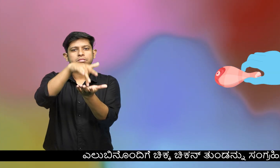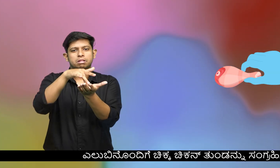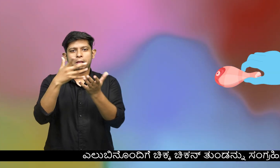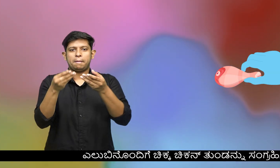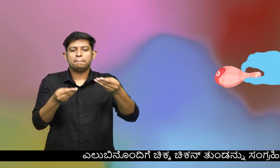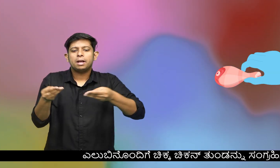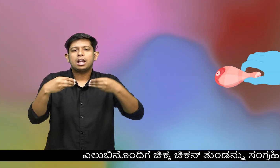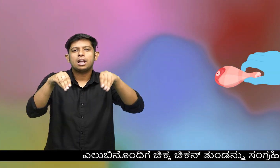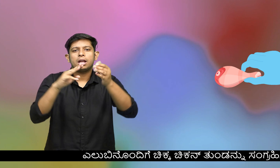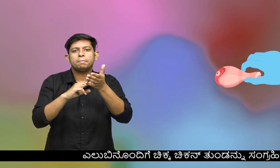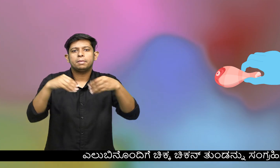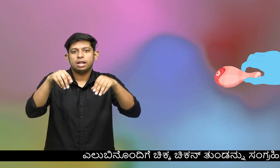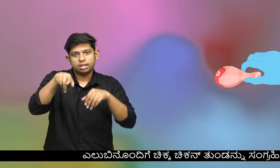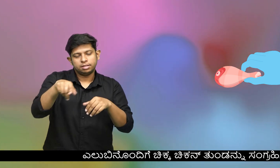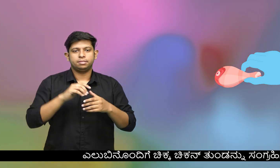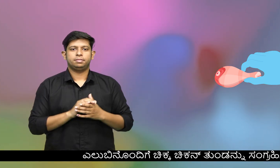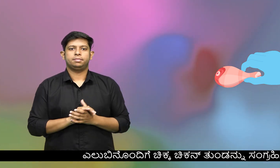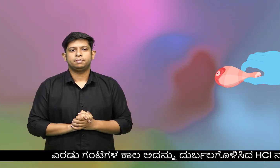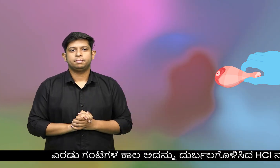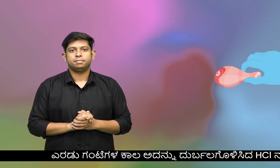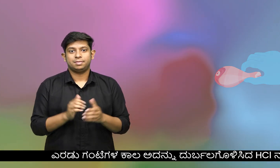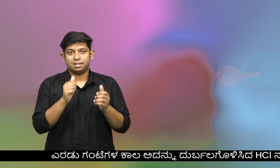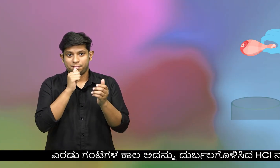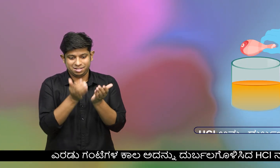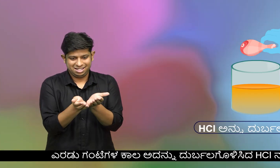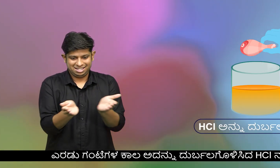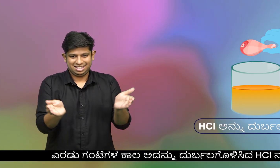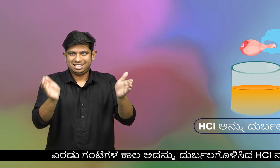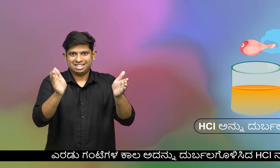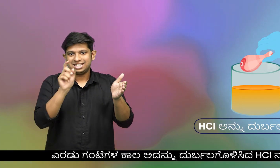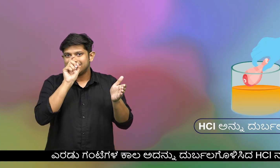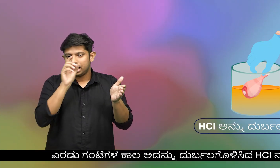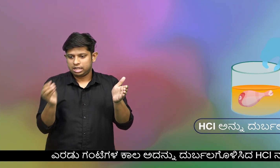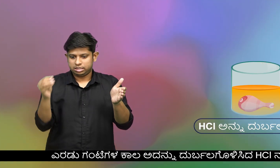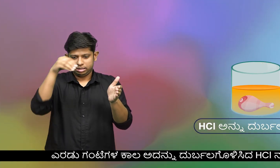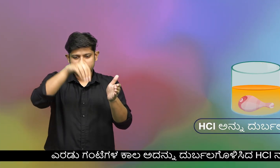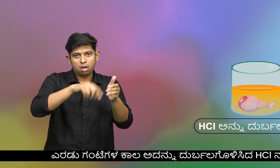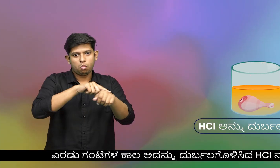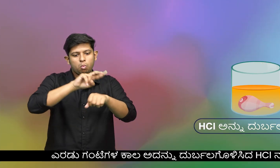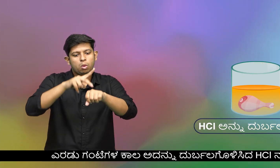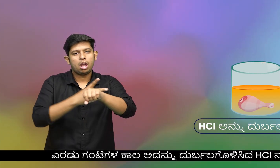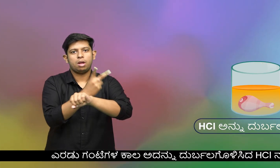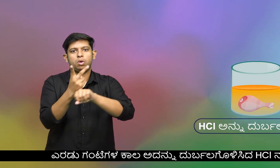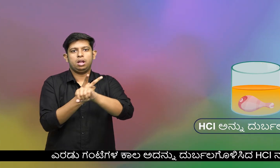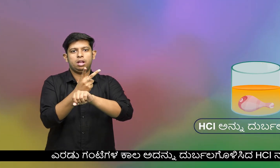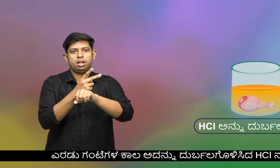ಚಿಕ್ಕ ಚಿಕನ್ ತುಂಡನ್ನು ಸಂಗ್ರಹಿಸಿ. 2 ಗಂಟೆಗಳ ಕಾಲ ಅದನ್ನು ದುರ್ಬಲಗೊಳಿಸಿದ HCl ನಲ್ಲಿ